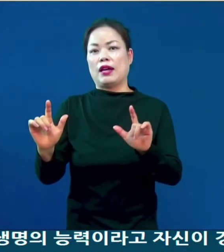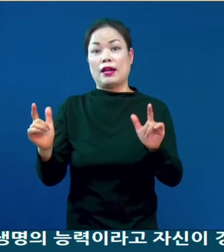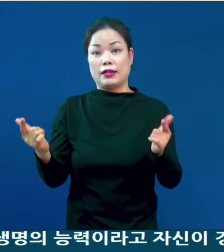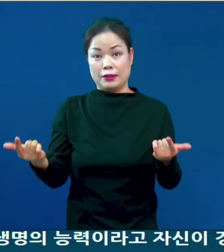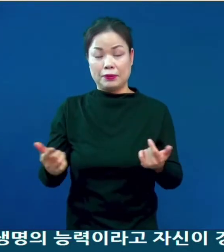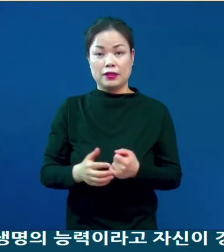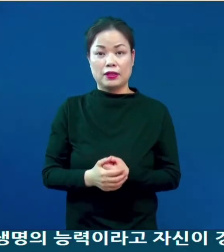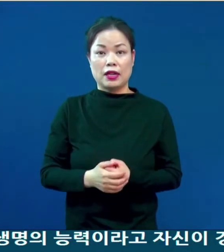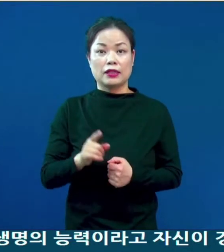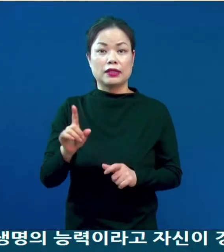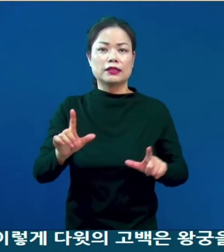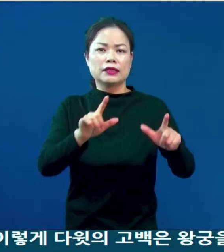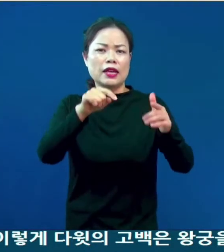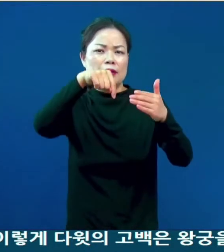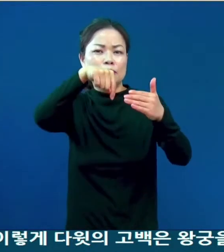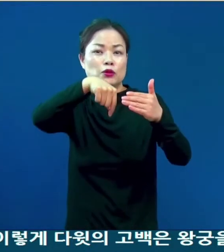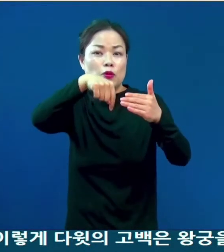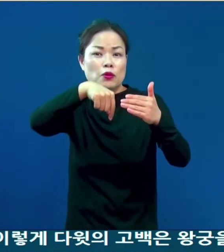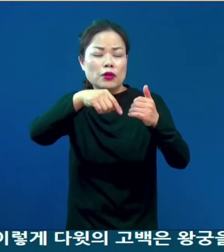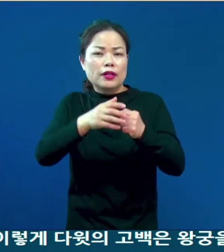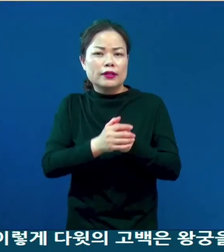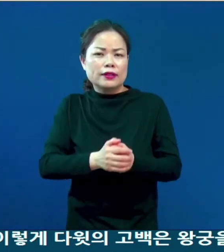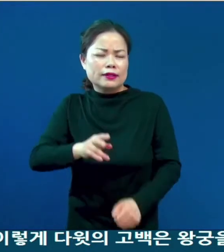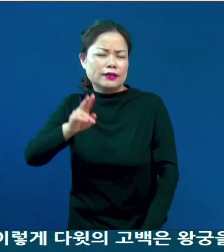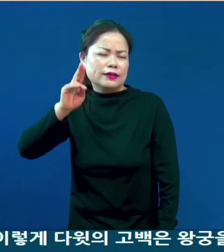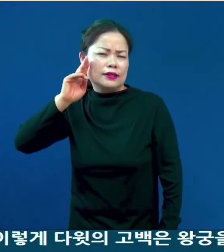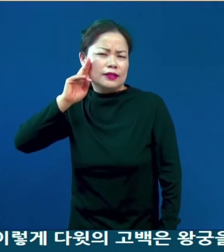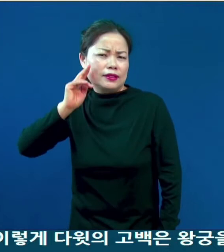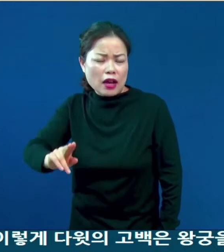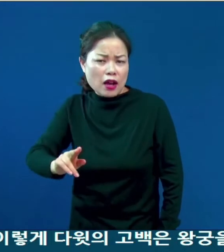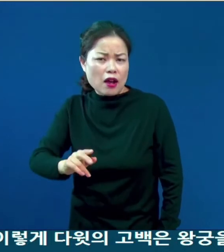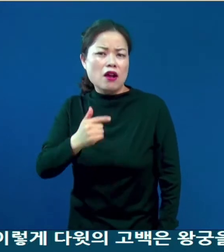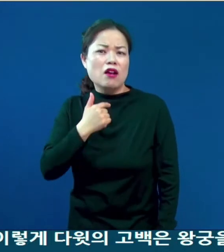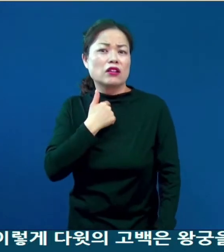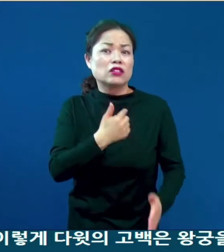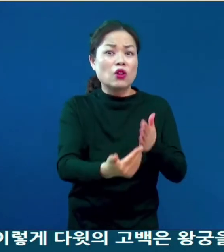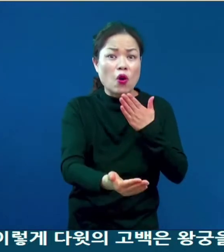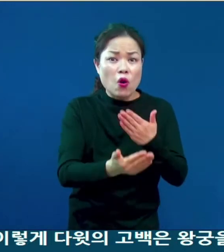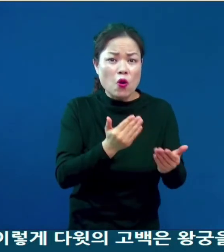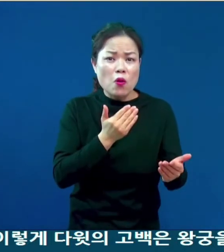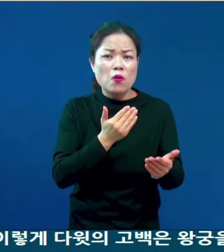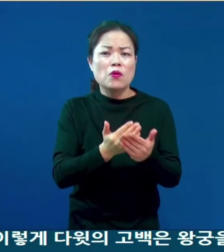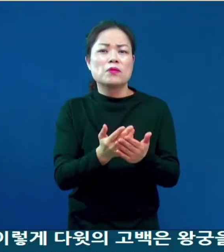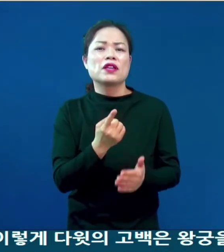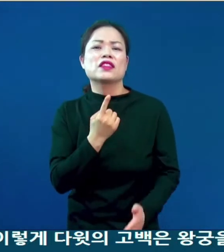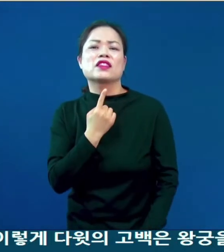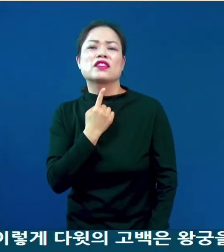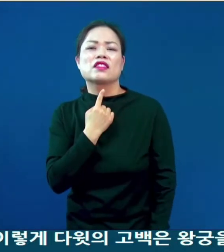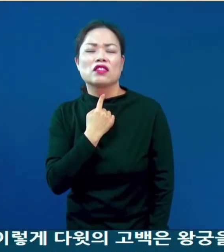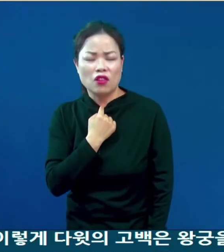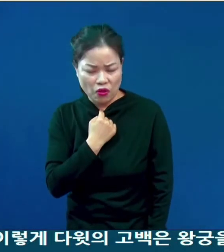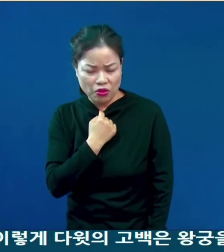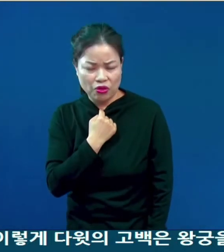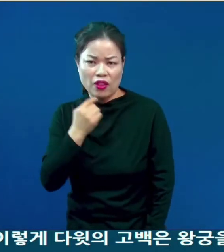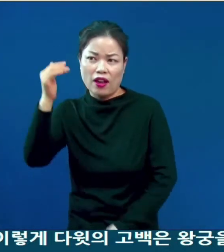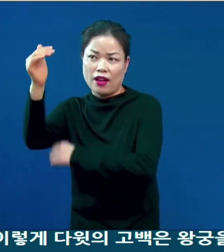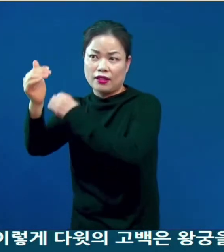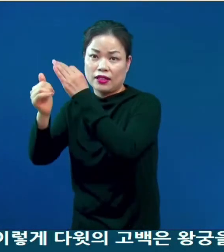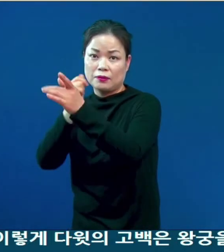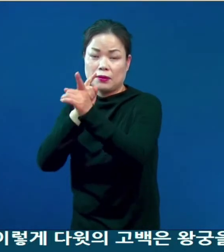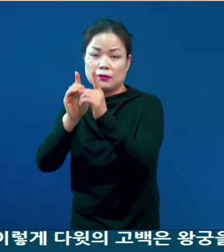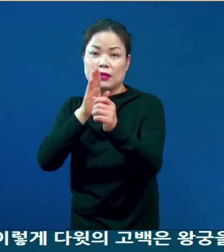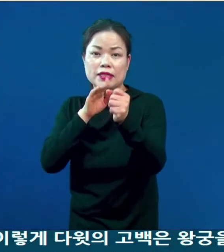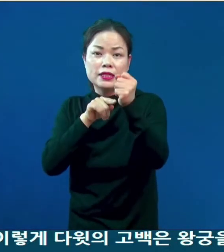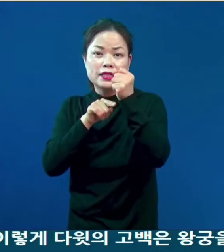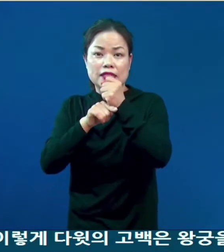아닙니다. 바로 그의 삶 속에서 치열하여 경험하여 맛보아 알게 된 하나님의 말씀의